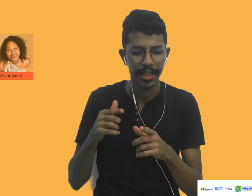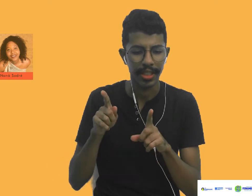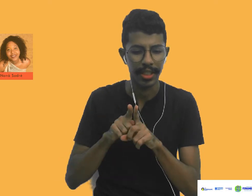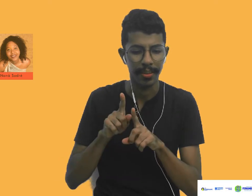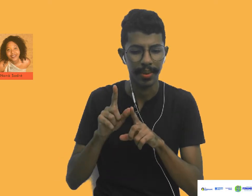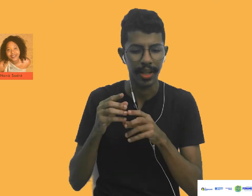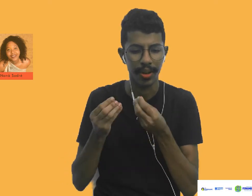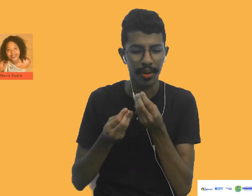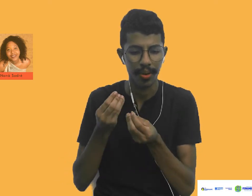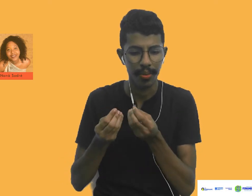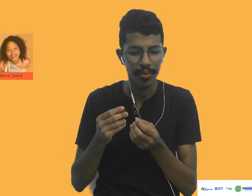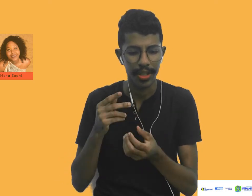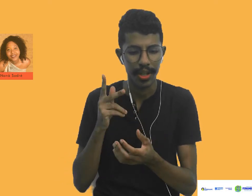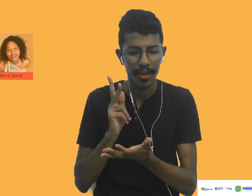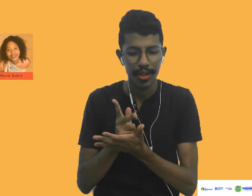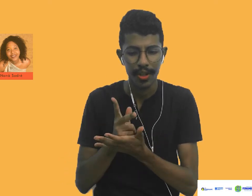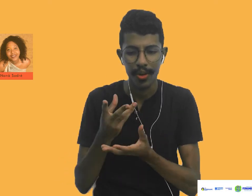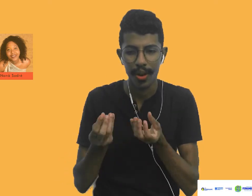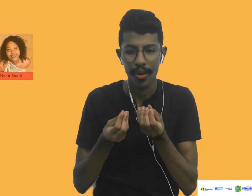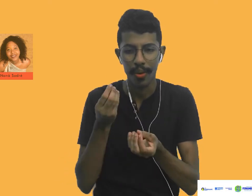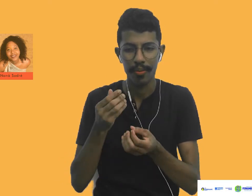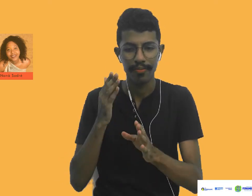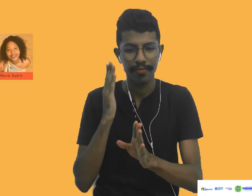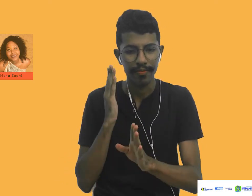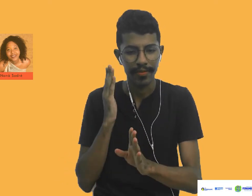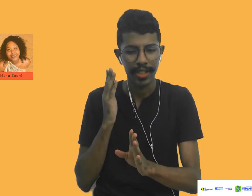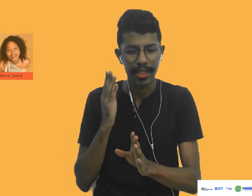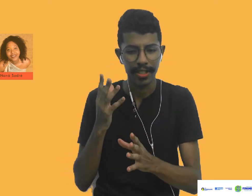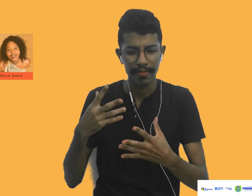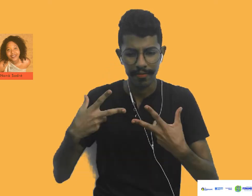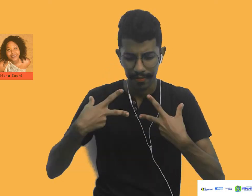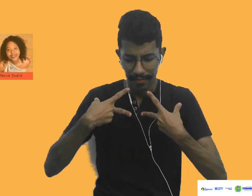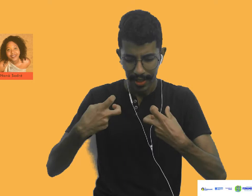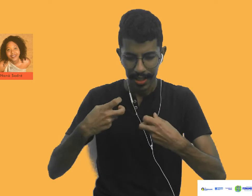dessa tua trajetória e o que que te faz continuar, quando é que você se